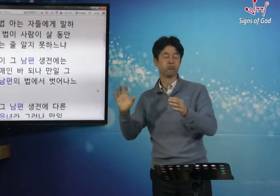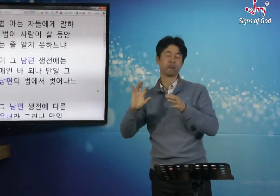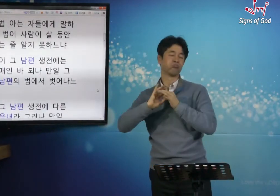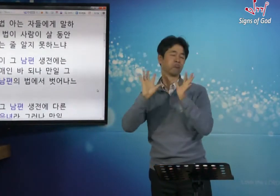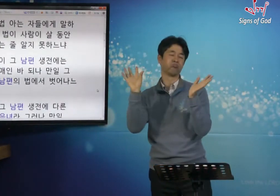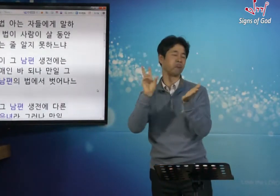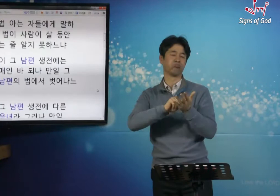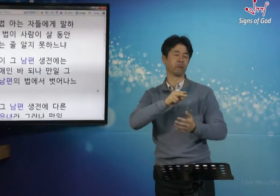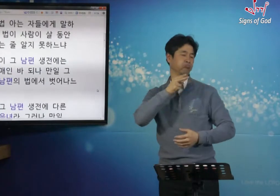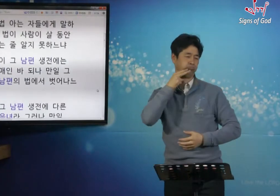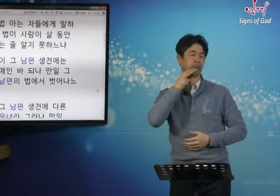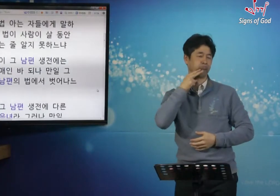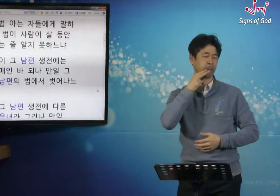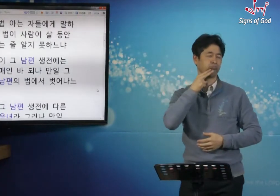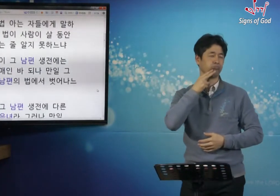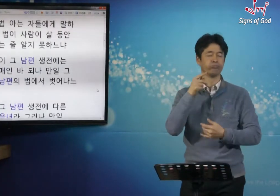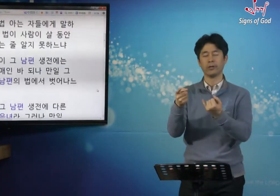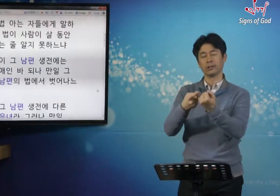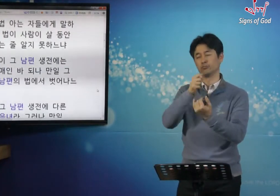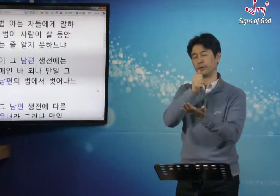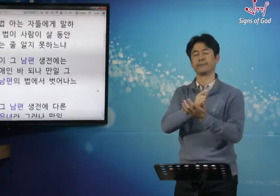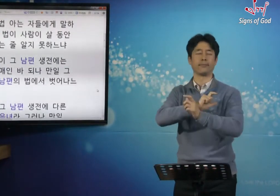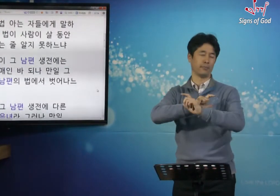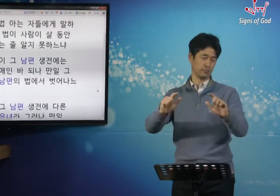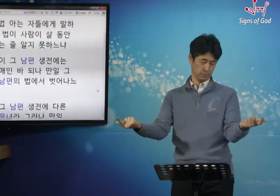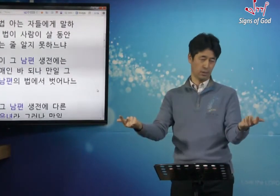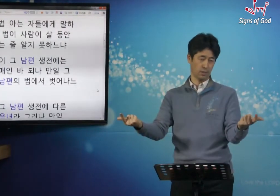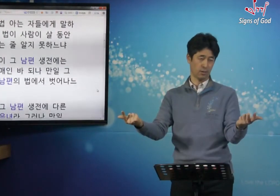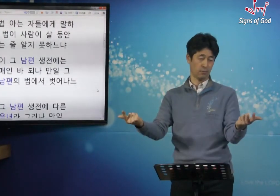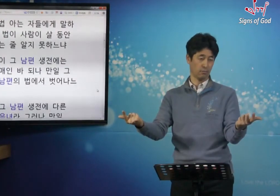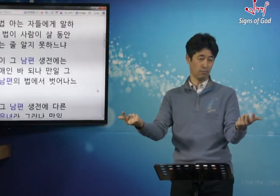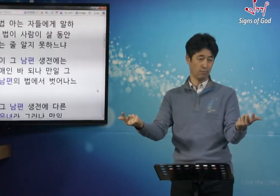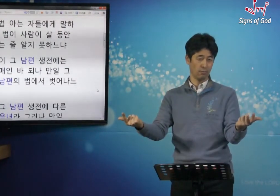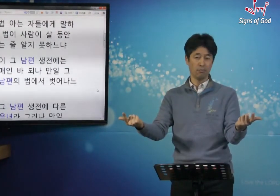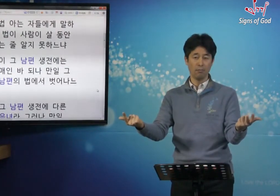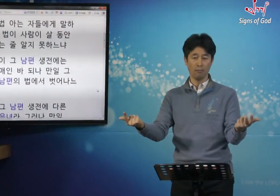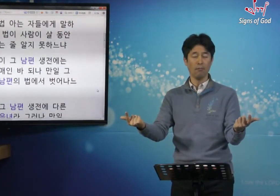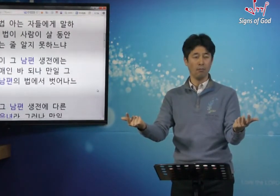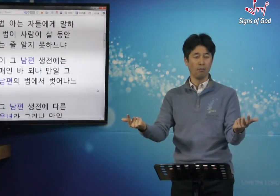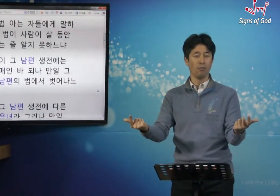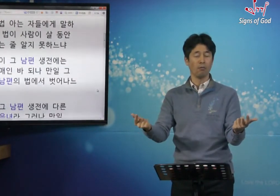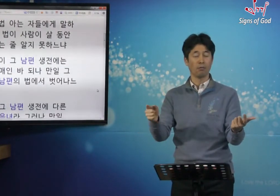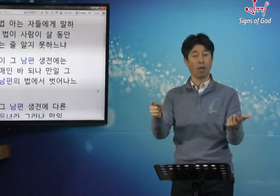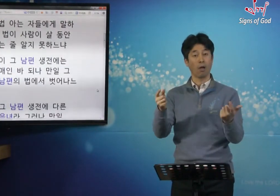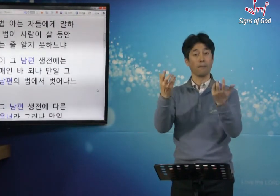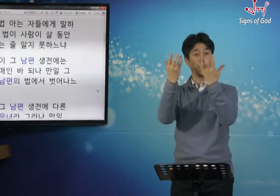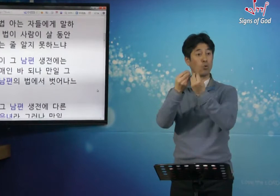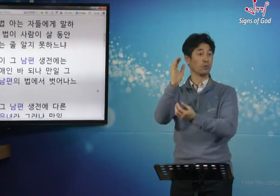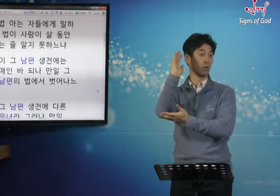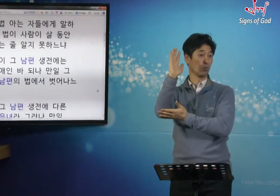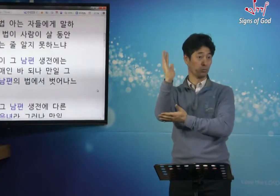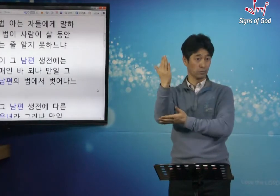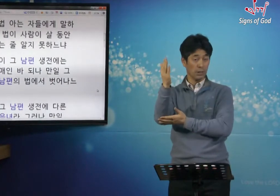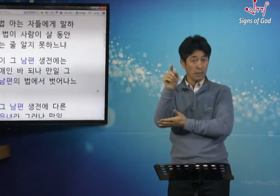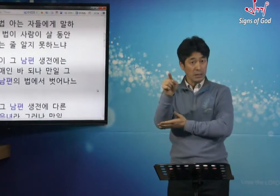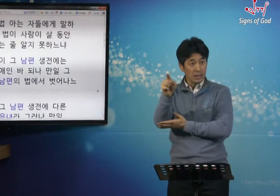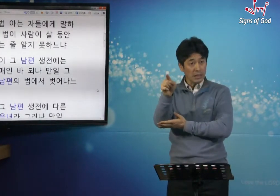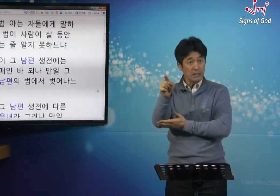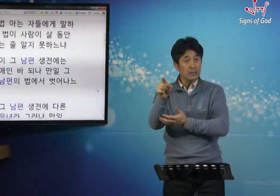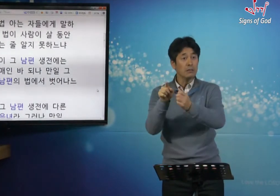다른 남자와 뭐 어떤 관계든지 그것은 간음죄가 되지 않는 것이죠. 용서가 되지 않는